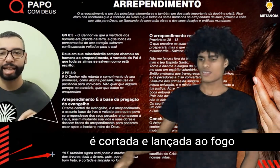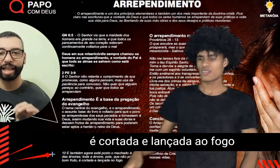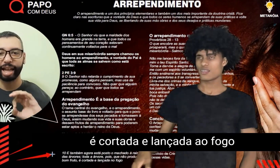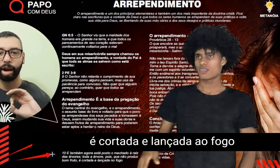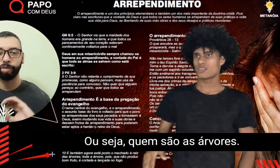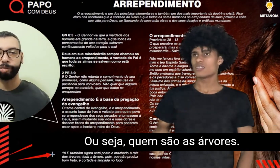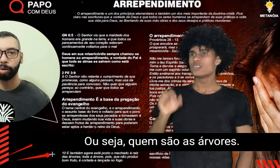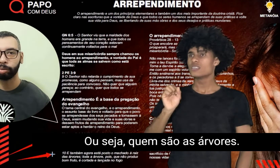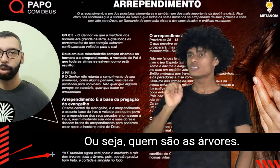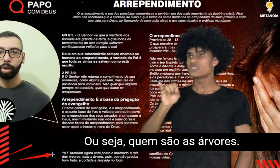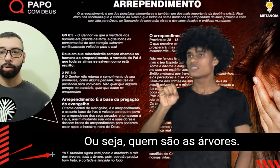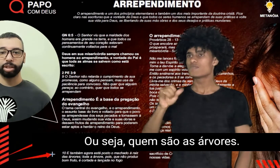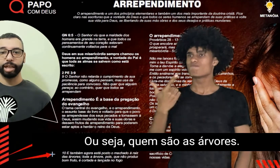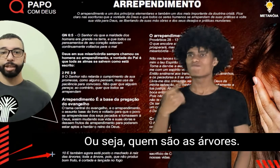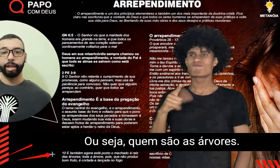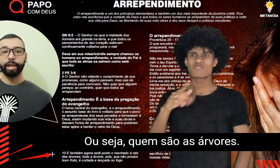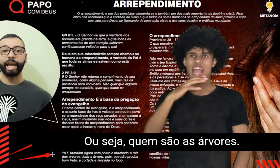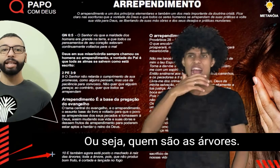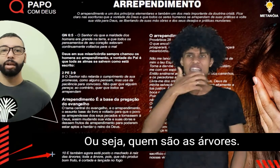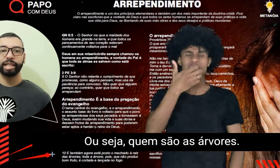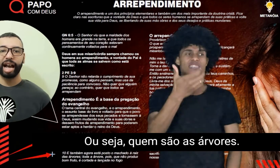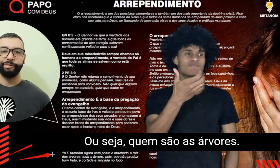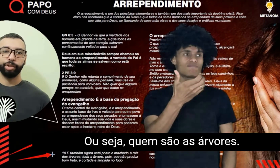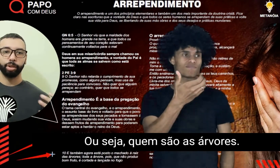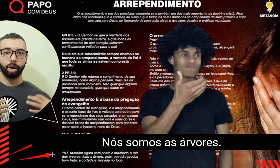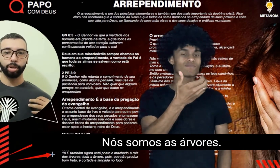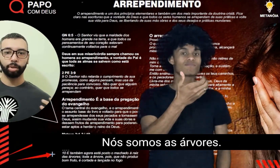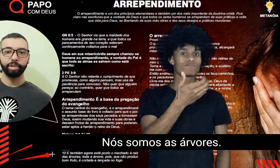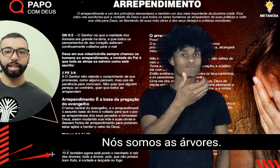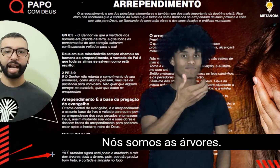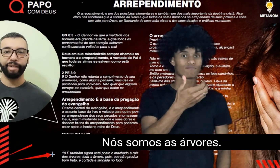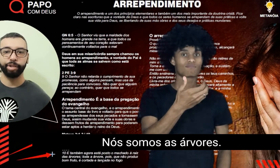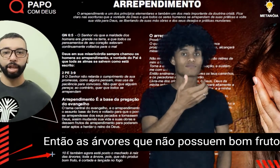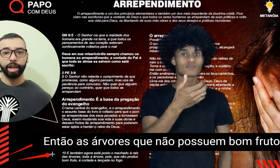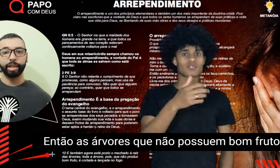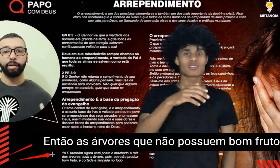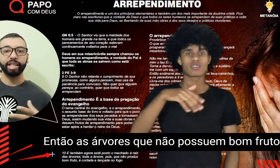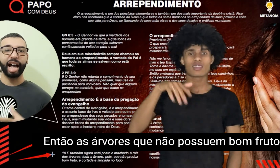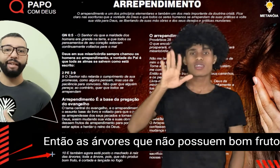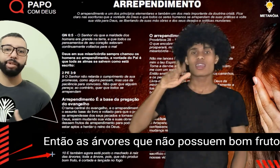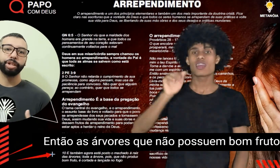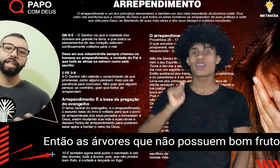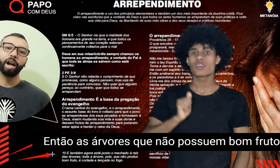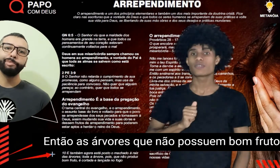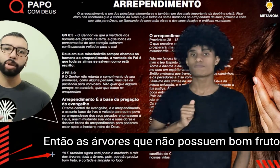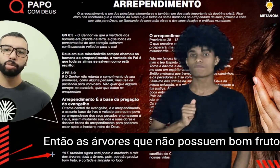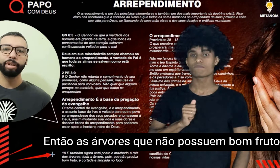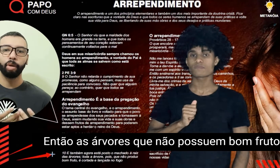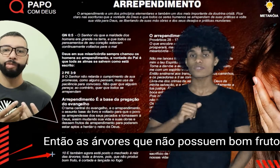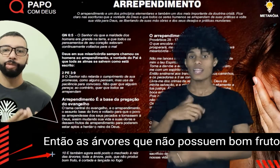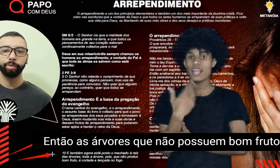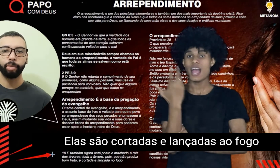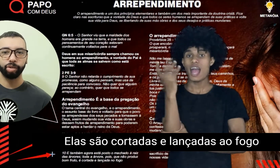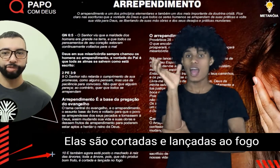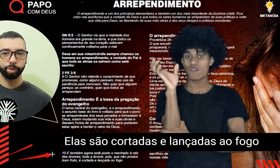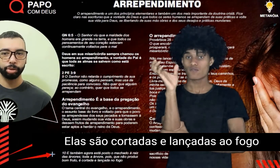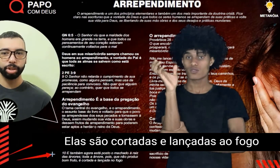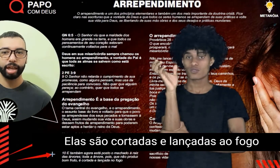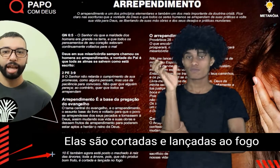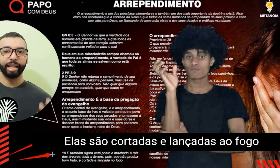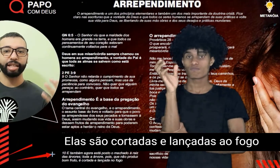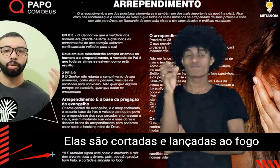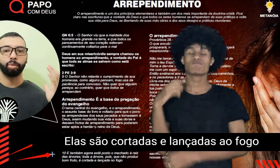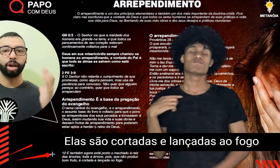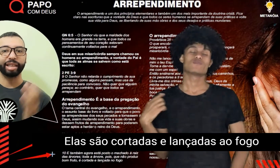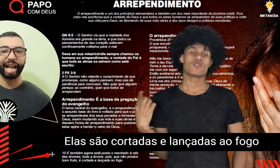e lançada ao fogo. Ou seja, quem são as árvores? Nós somos as árvores. Então, as árvores que não possuem bons